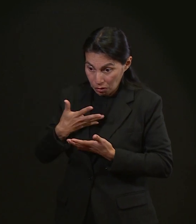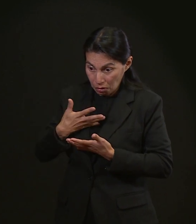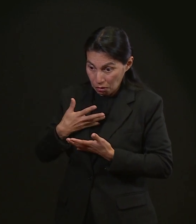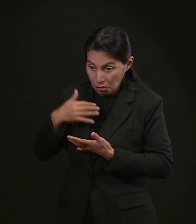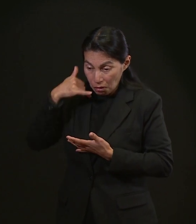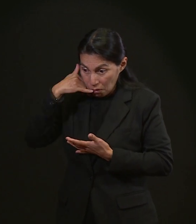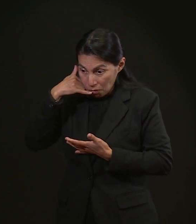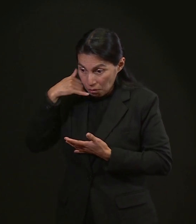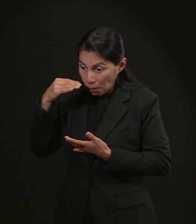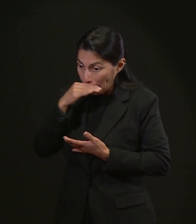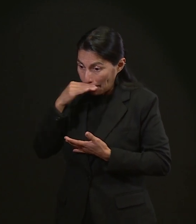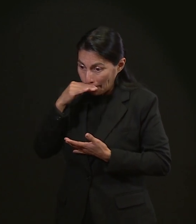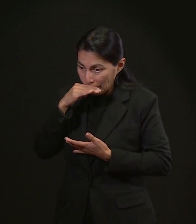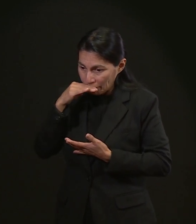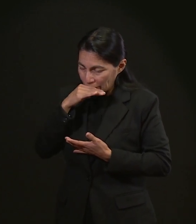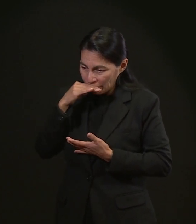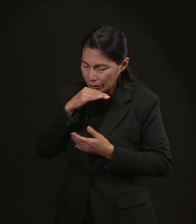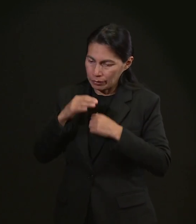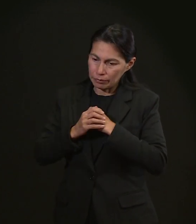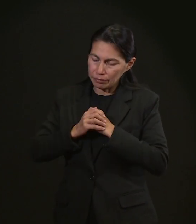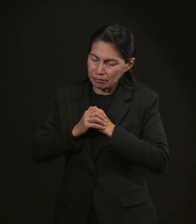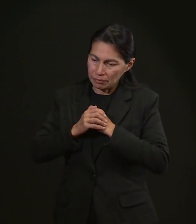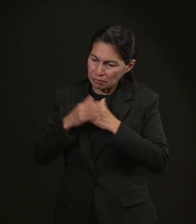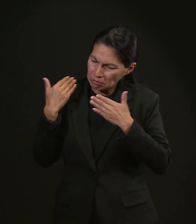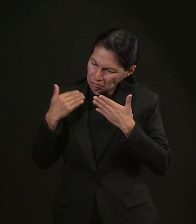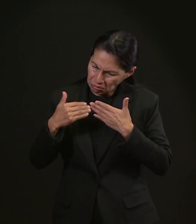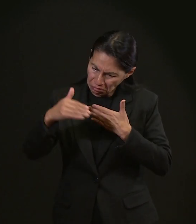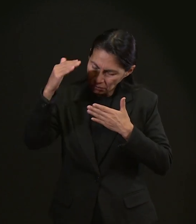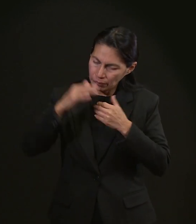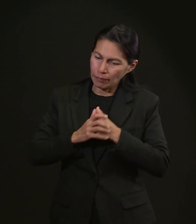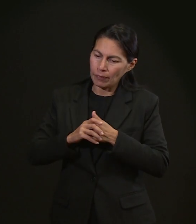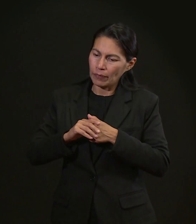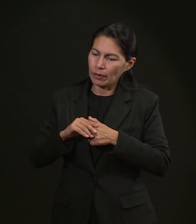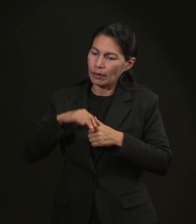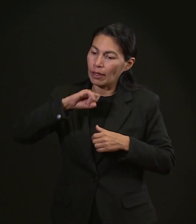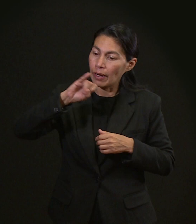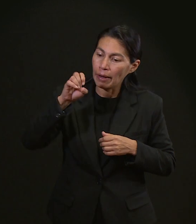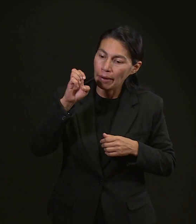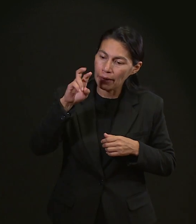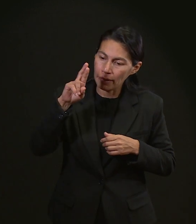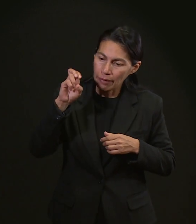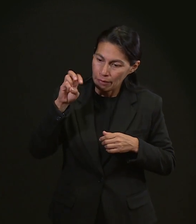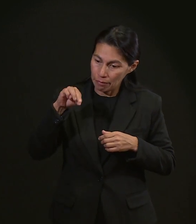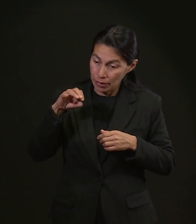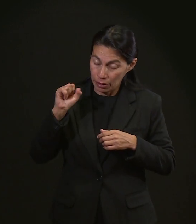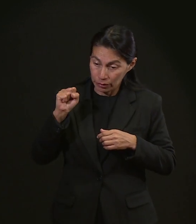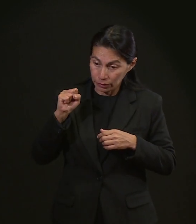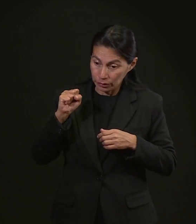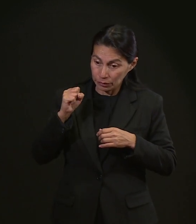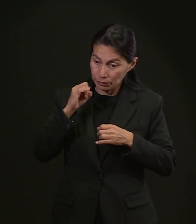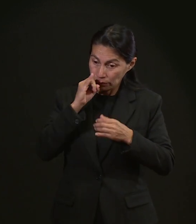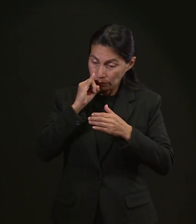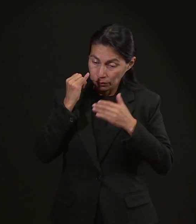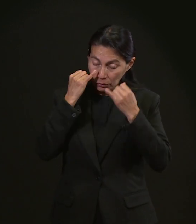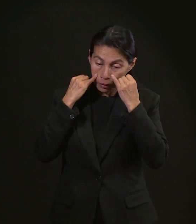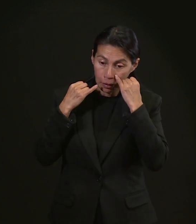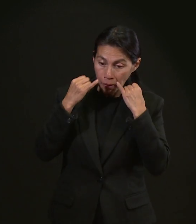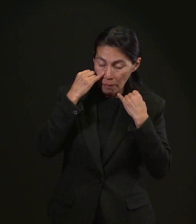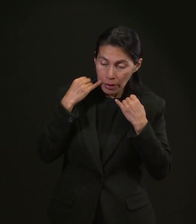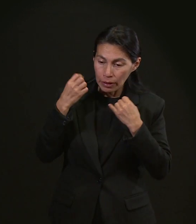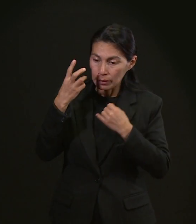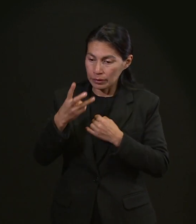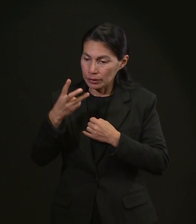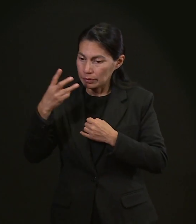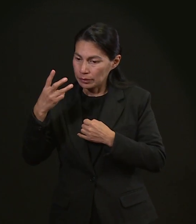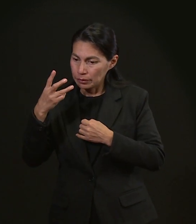teléfono llamadas gratuitas ilimitado jeremías 33 3 que dice clama a mí